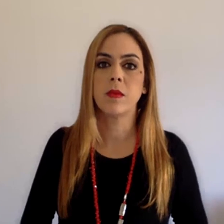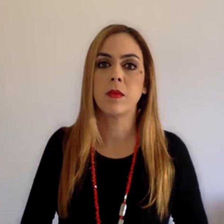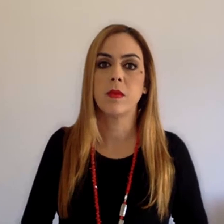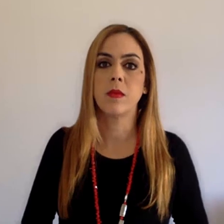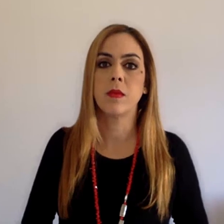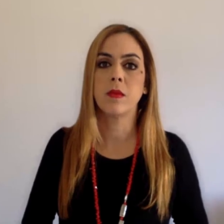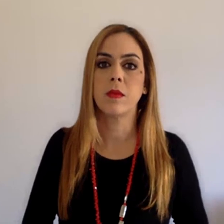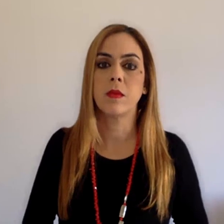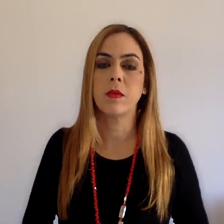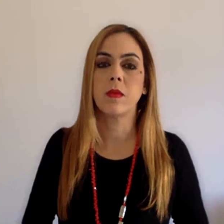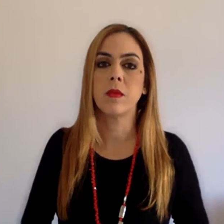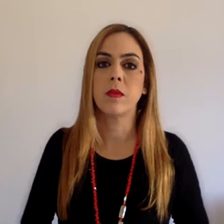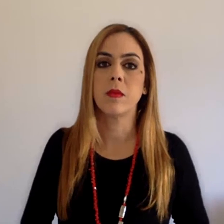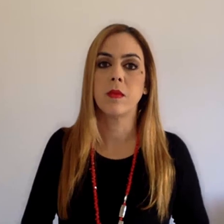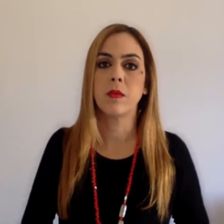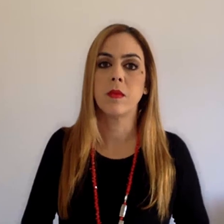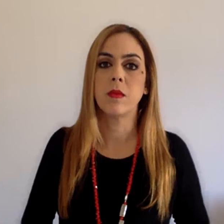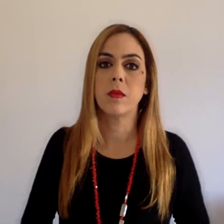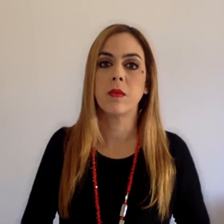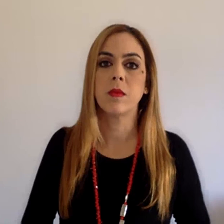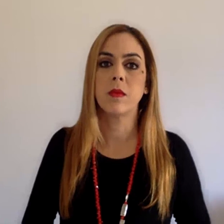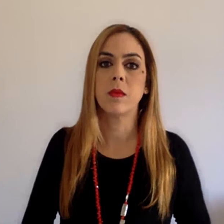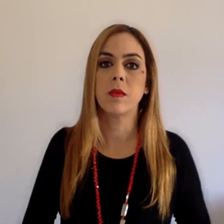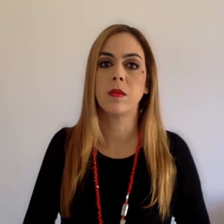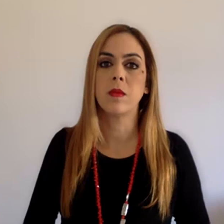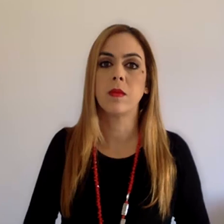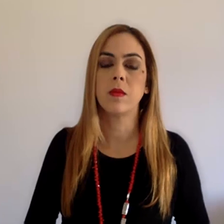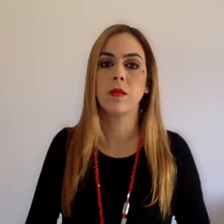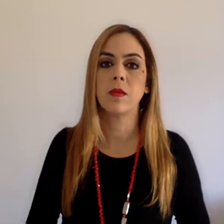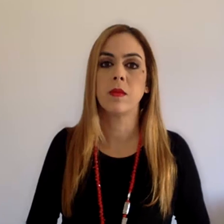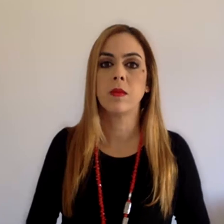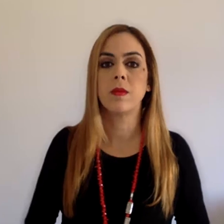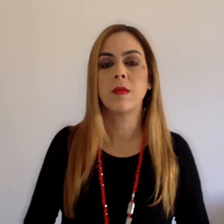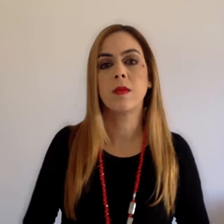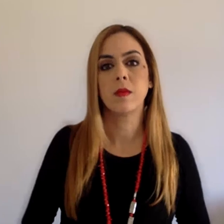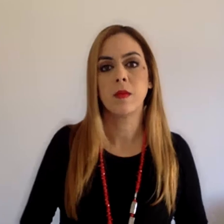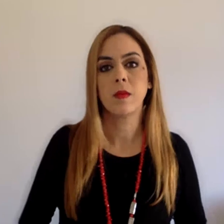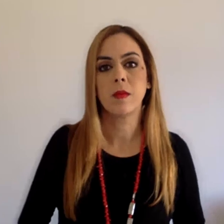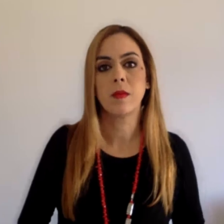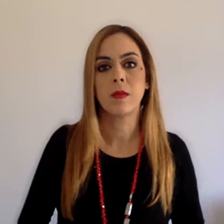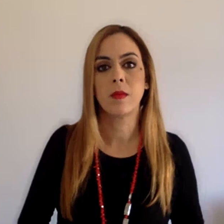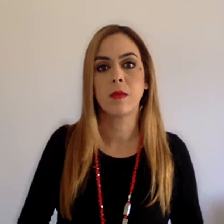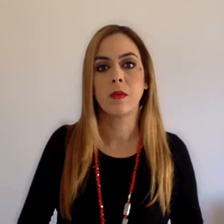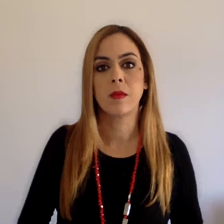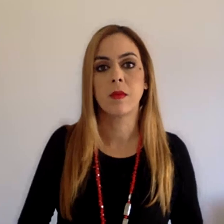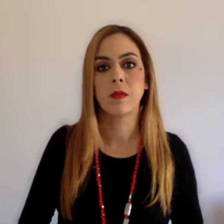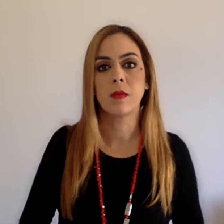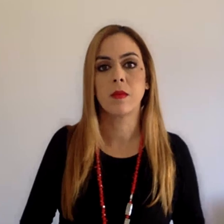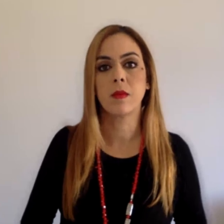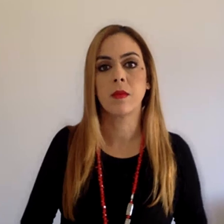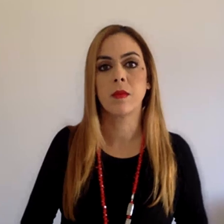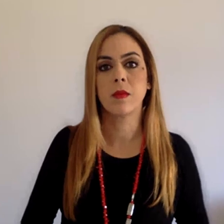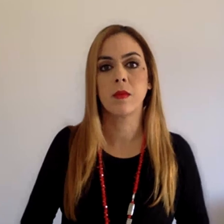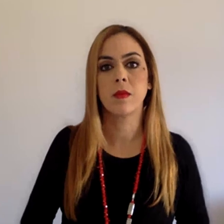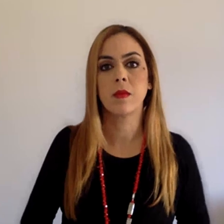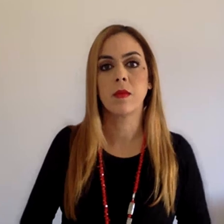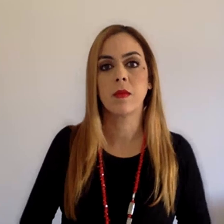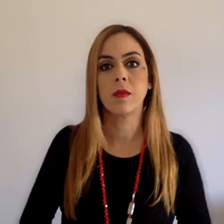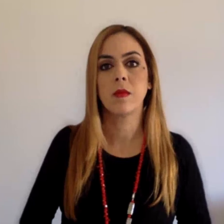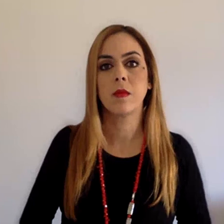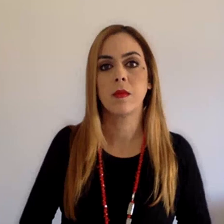que envía tantos mensajes contradictorios a las mujeres que en muchas ocasiones verdad esos mensajes son de que las mujeres